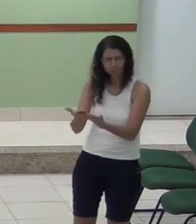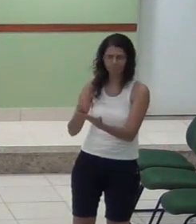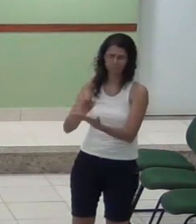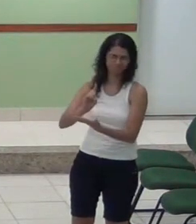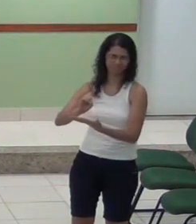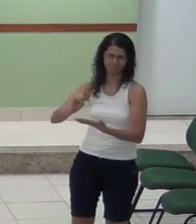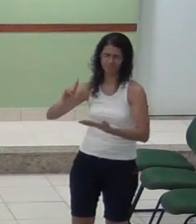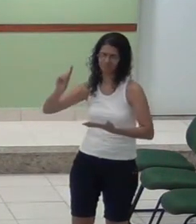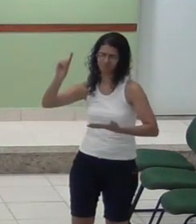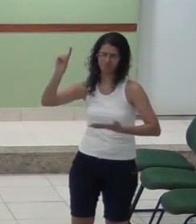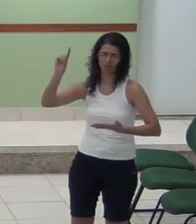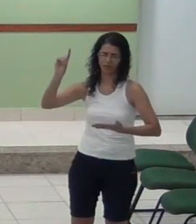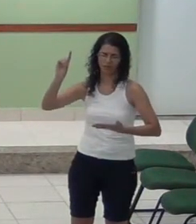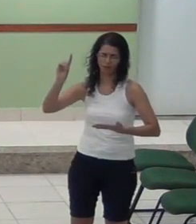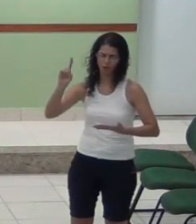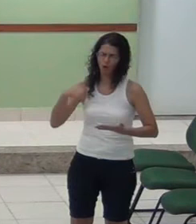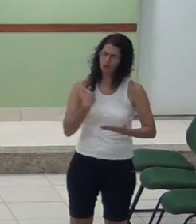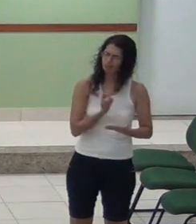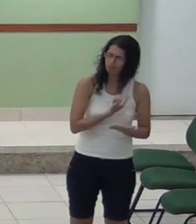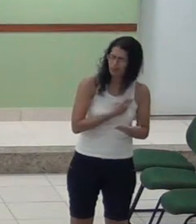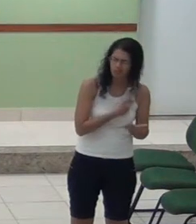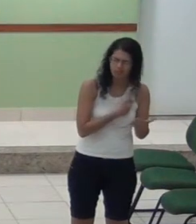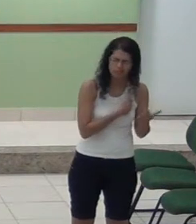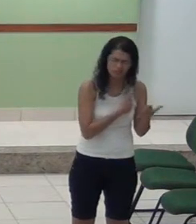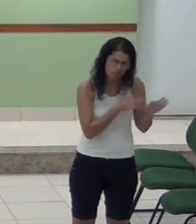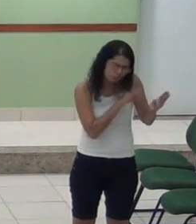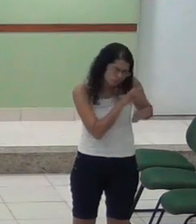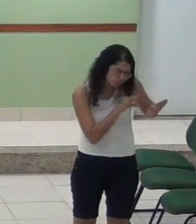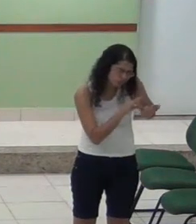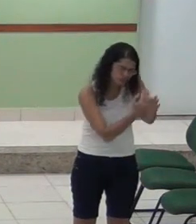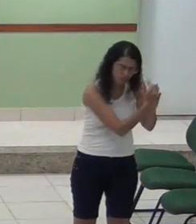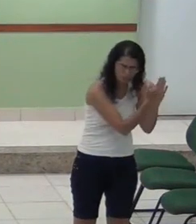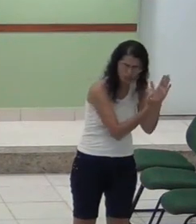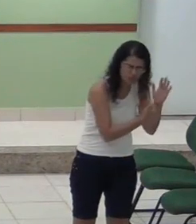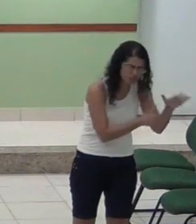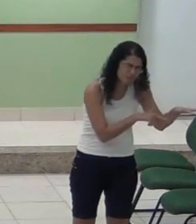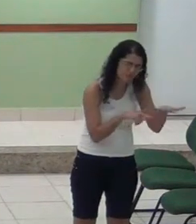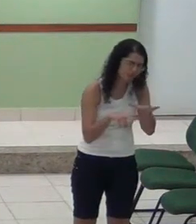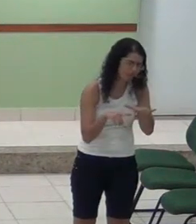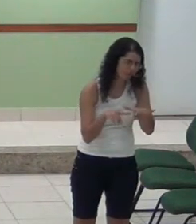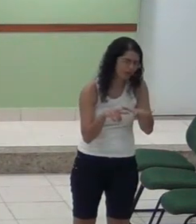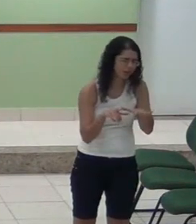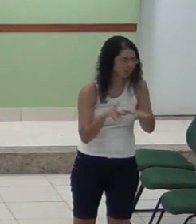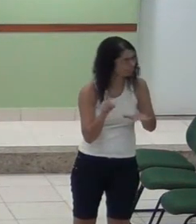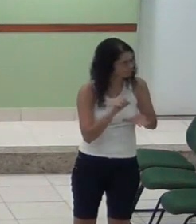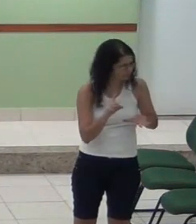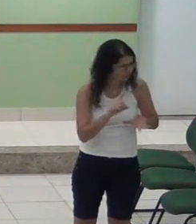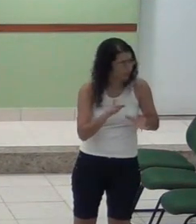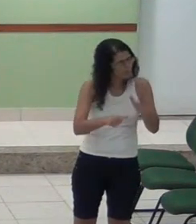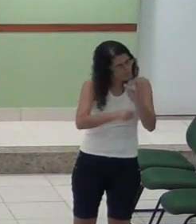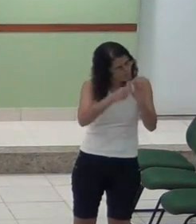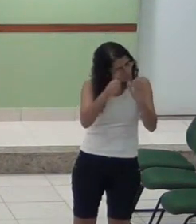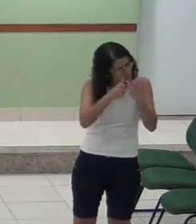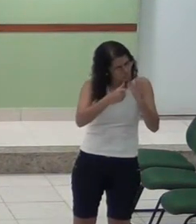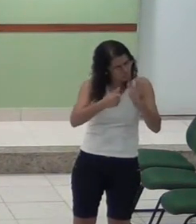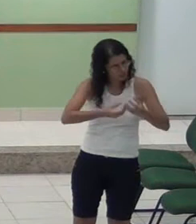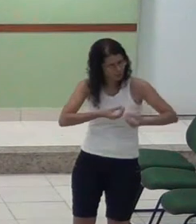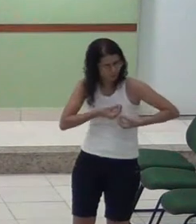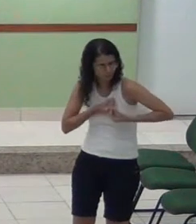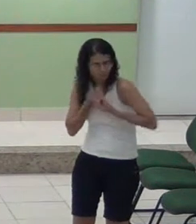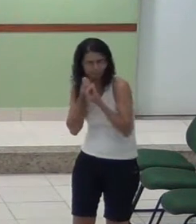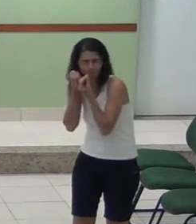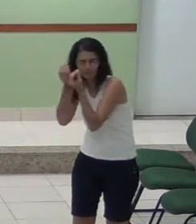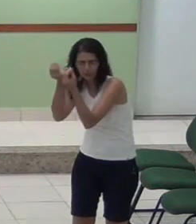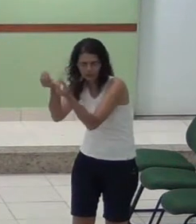estamos planejando para essa semana, nós entregamos a ti, porque a tua palavra diz: entregue o teu caminho ao Senhor, confia nele, o mais